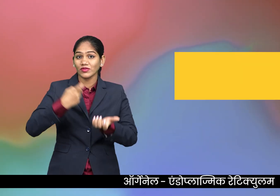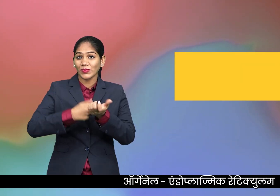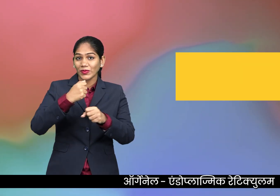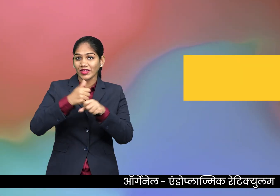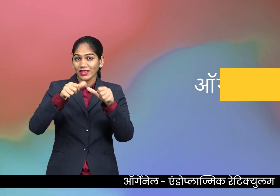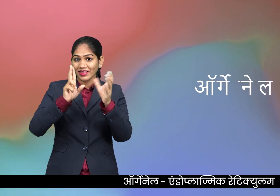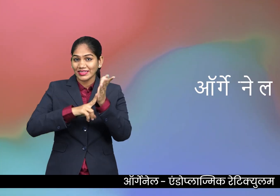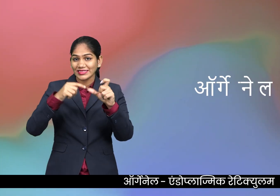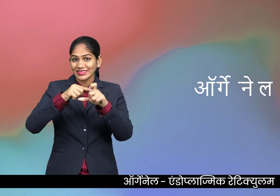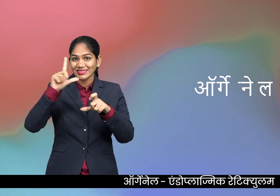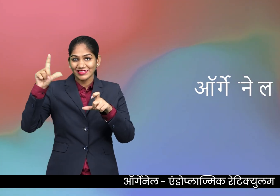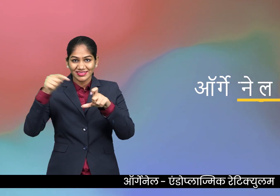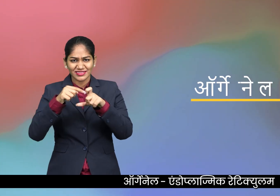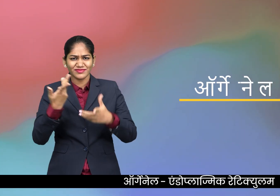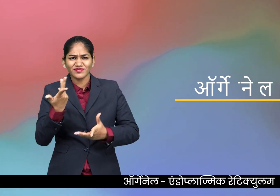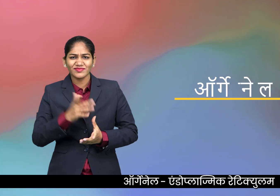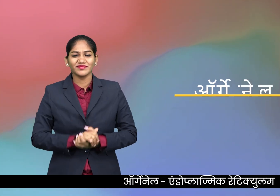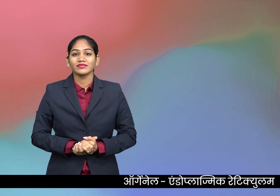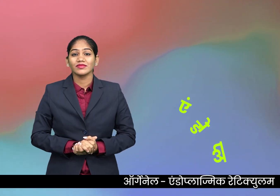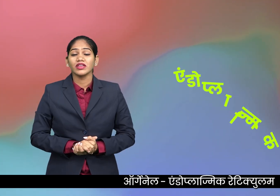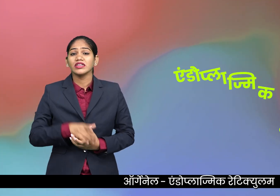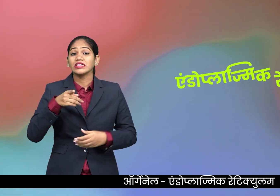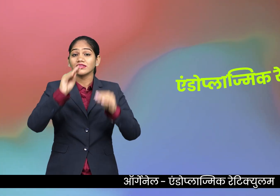ऑर्गनेल, एंडोप्लाझ्मिक रेटिक्युलम.